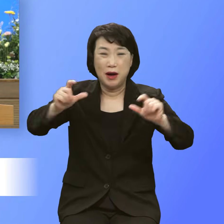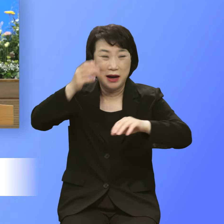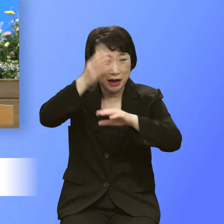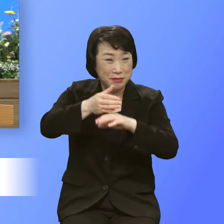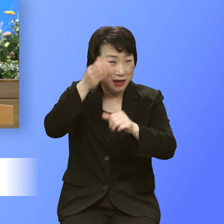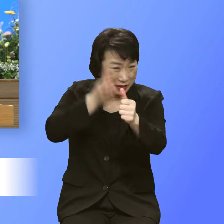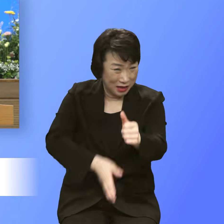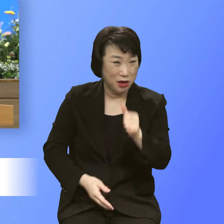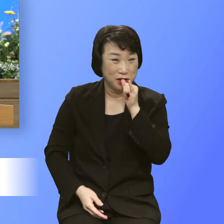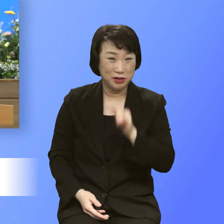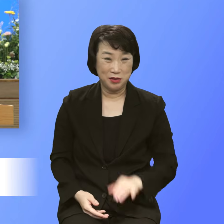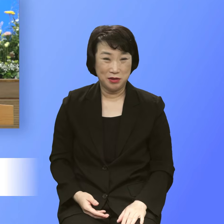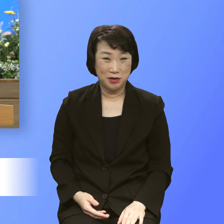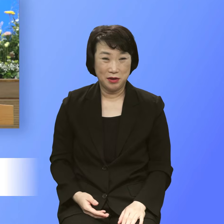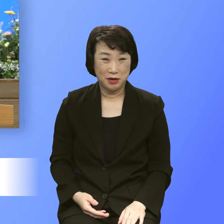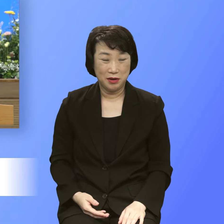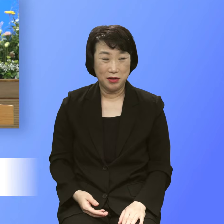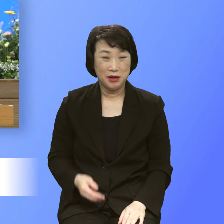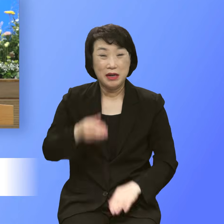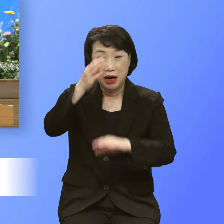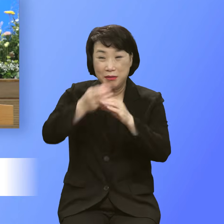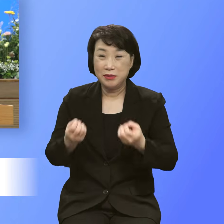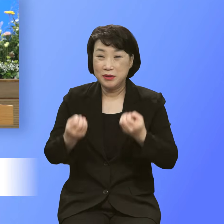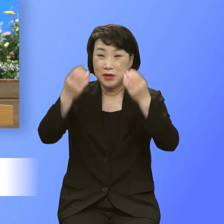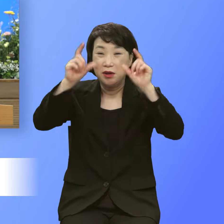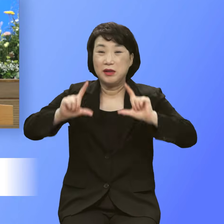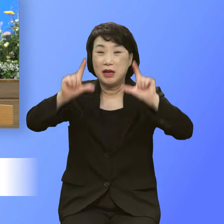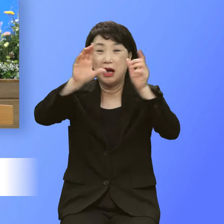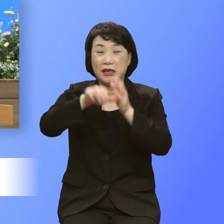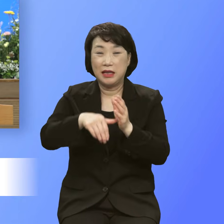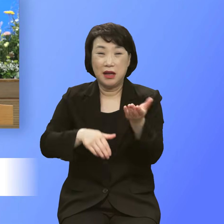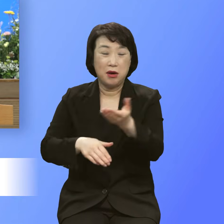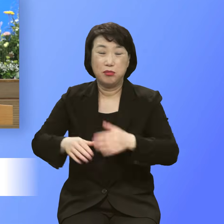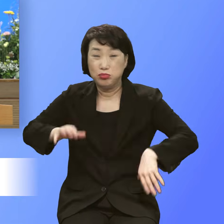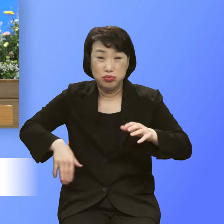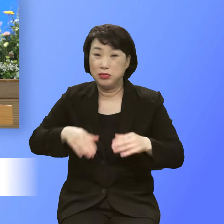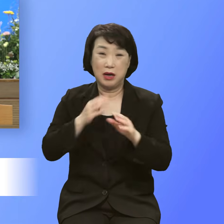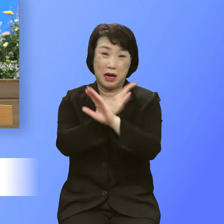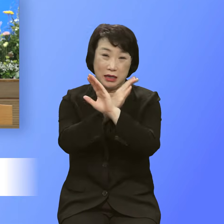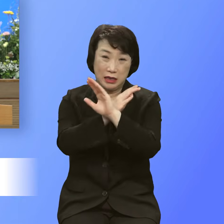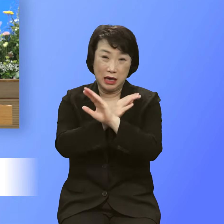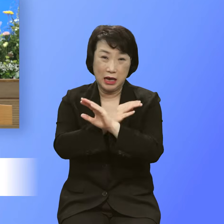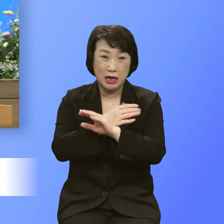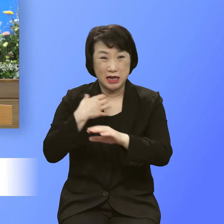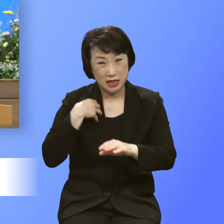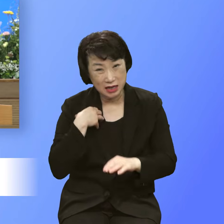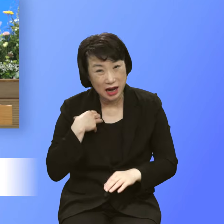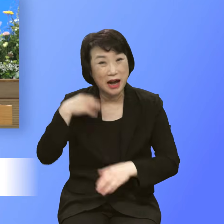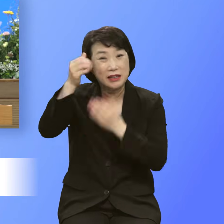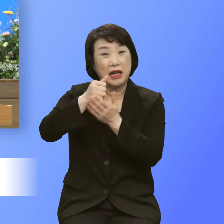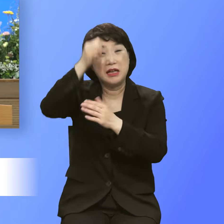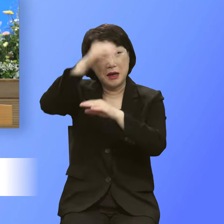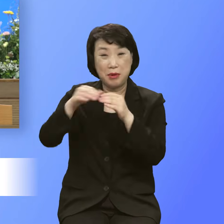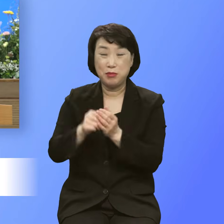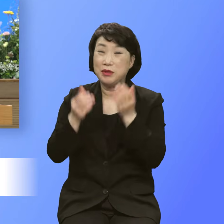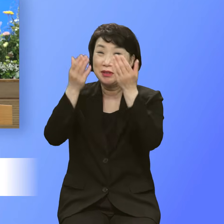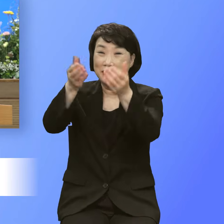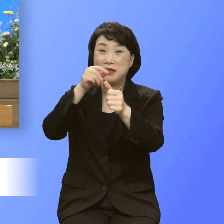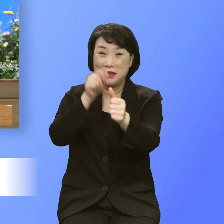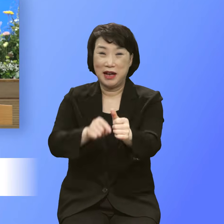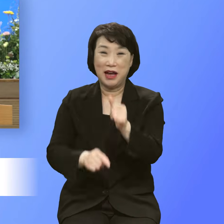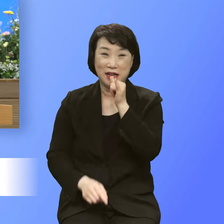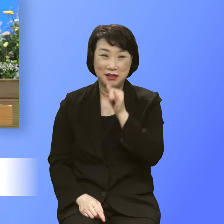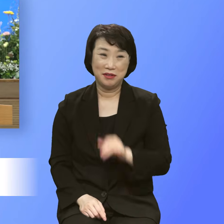하잖아. 그래서 이 나라는 공수로 보이지 말라고 하잖아. 힘대로 하나님께 물건을 드릴지니라고